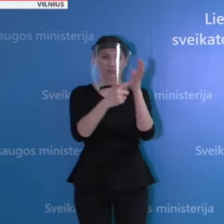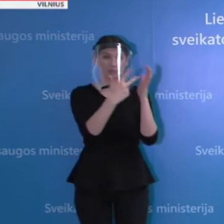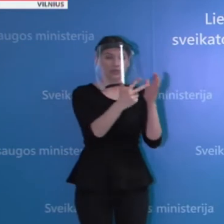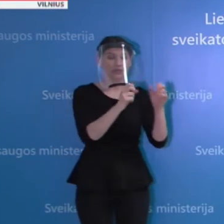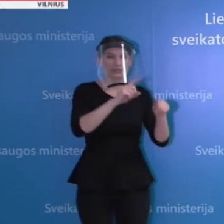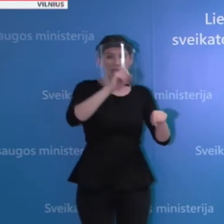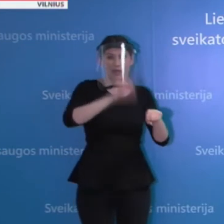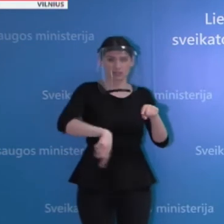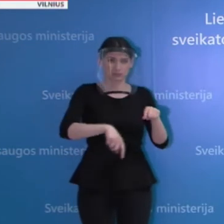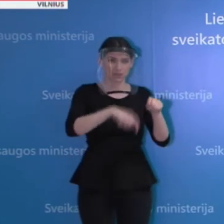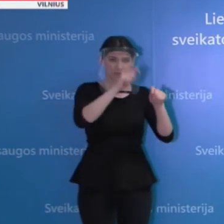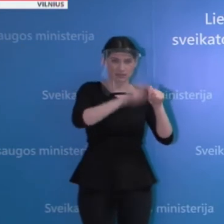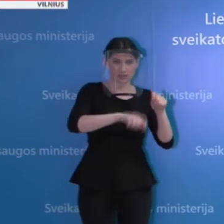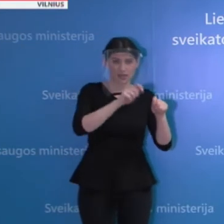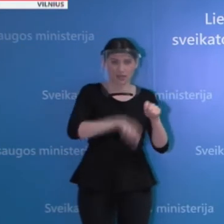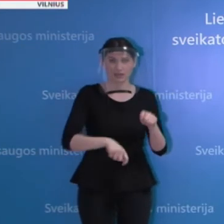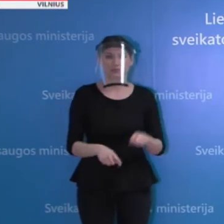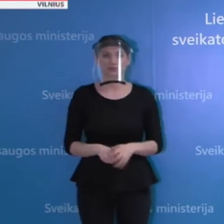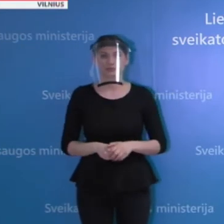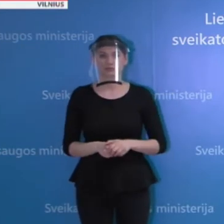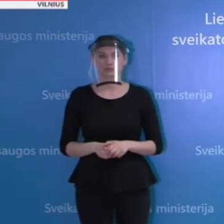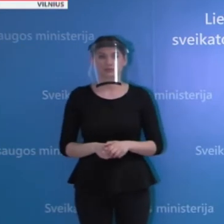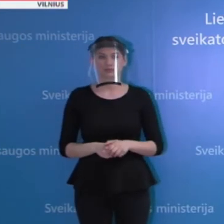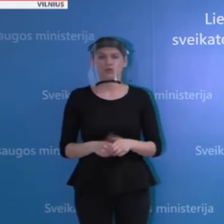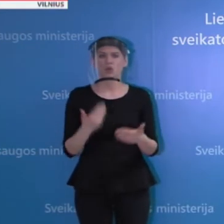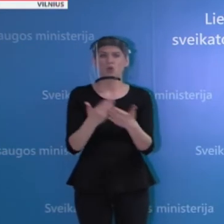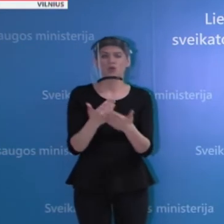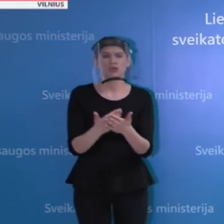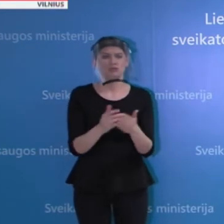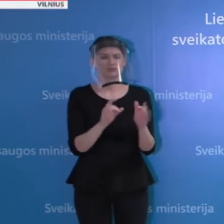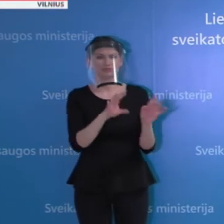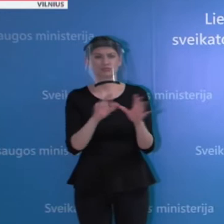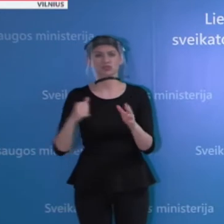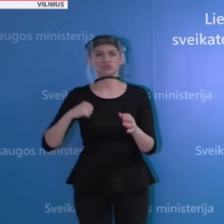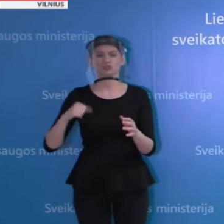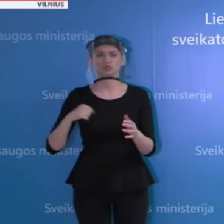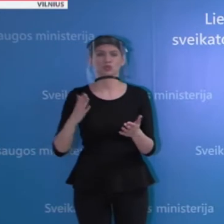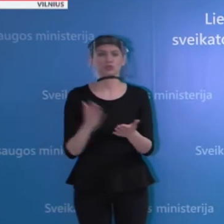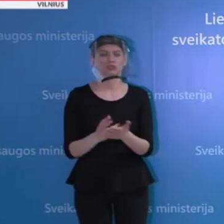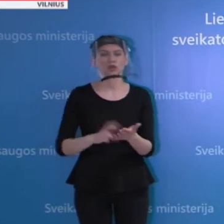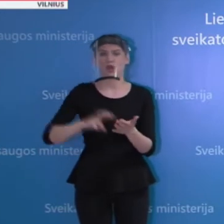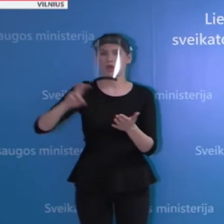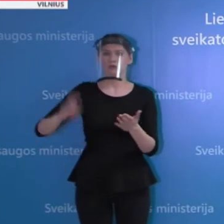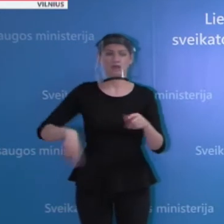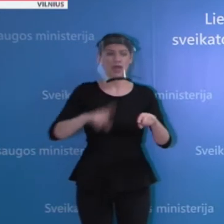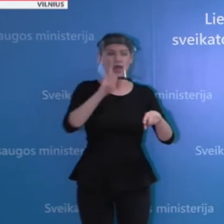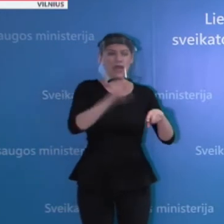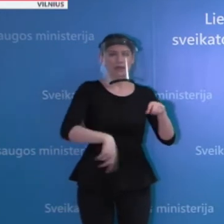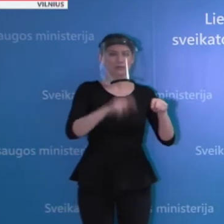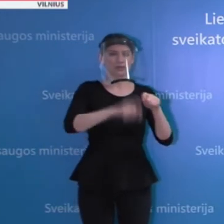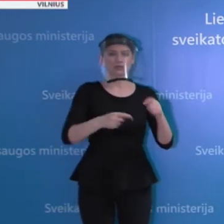773 ekspres testai. Skaičiai skiriasi matyt dėl to, kad dalis gyventojų atsisako tirtis ekspres